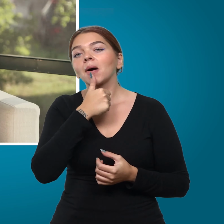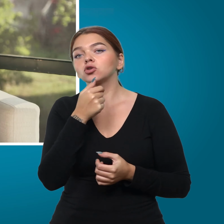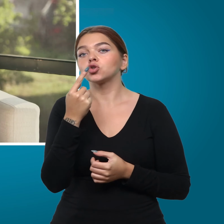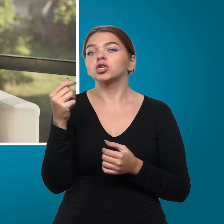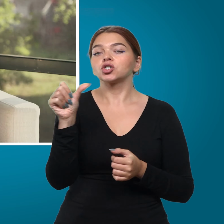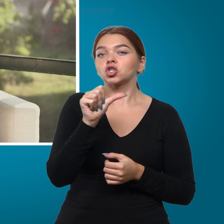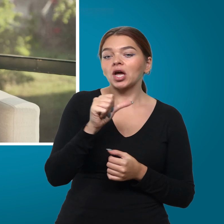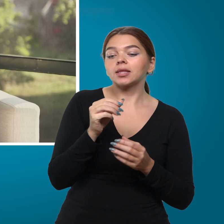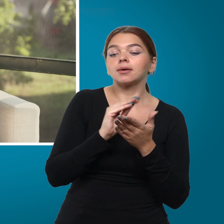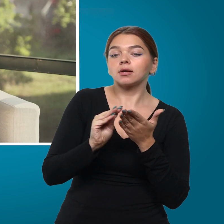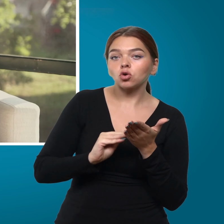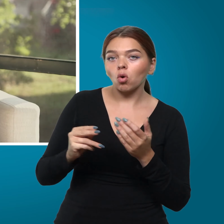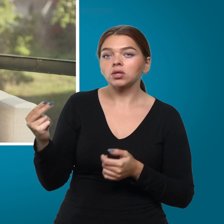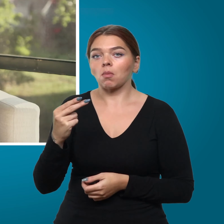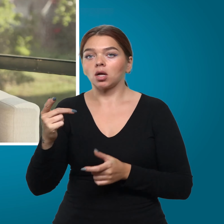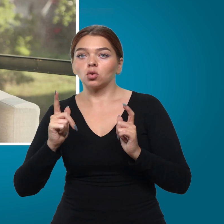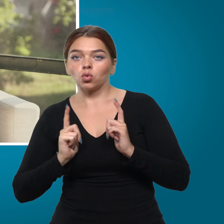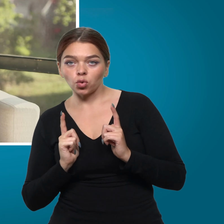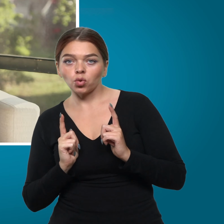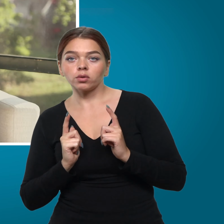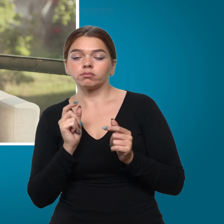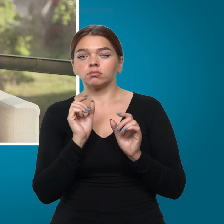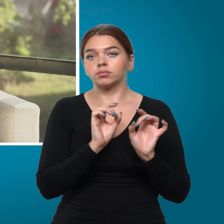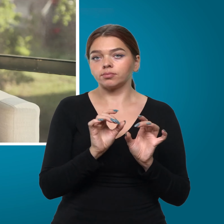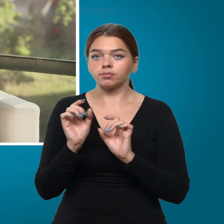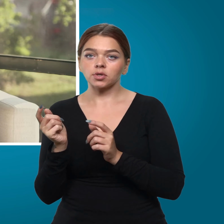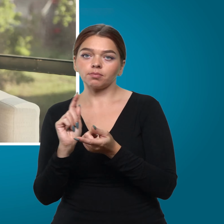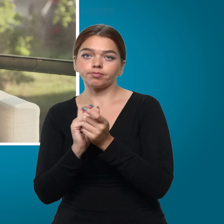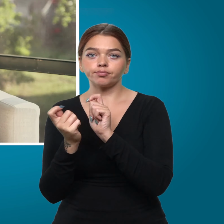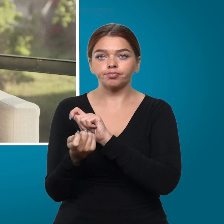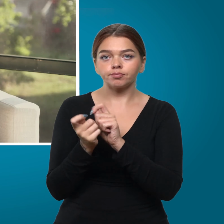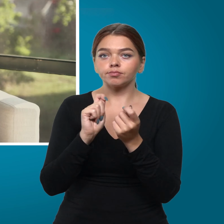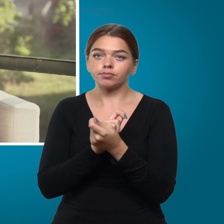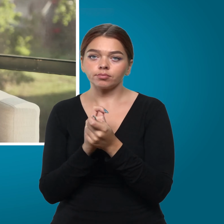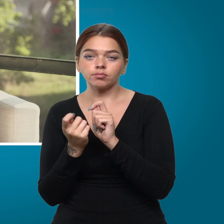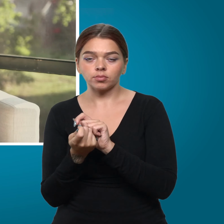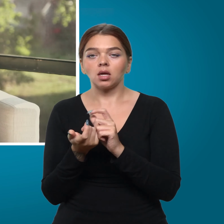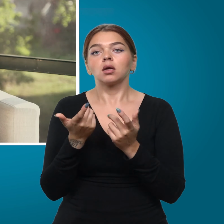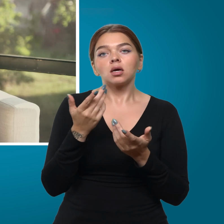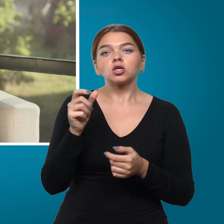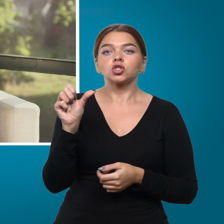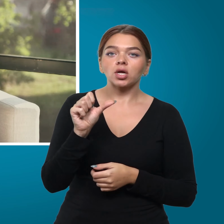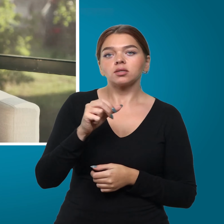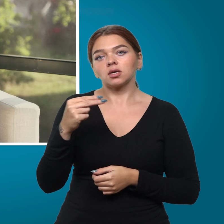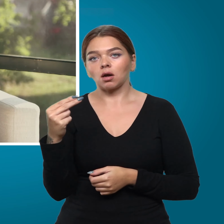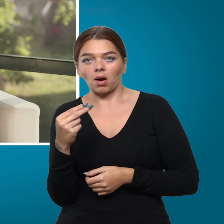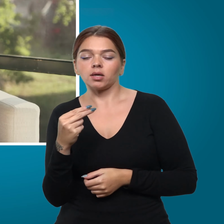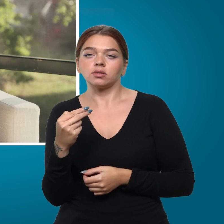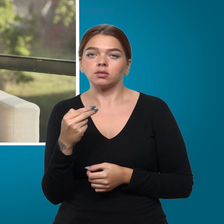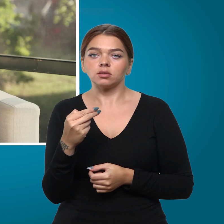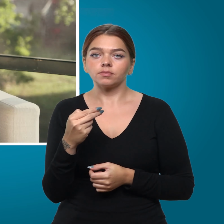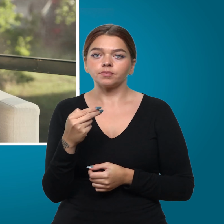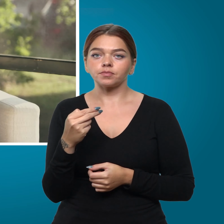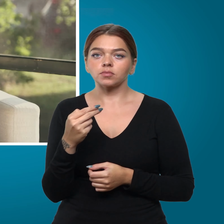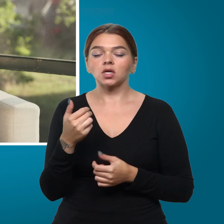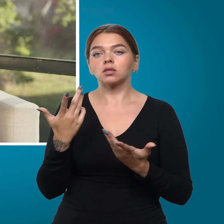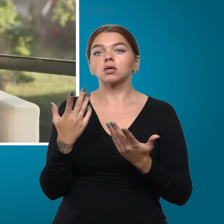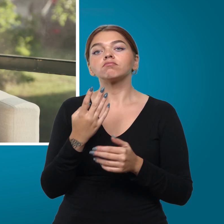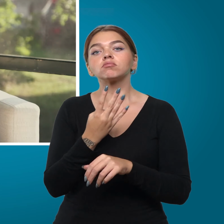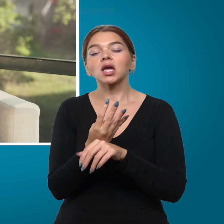rašydavau savaitgaliais, stengdavausi šeštadienį arba sekmadienį, vieną dieną, niekada ne dvi, tiesiog